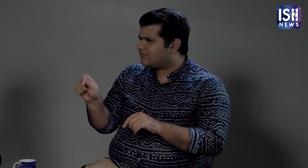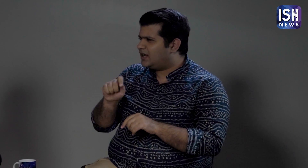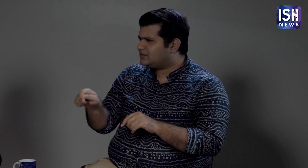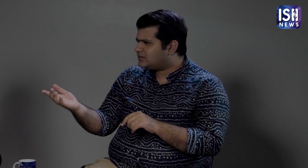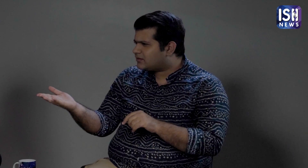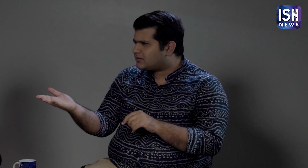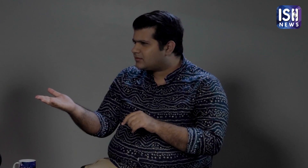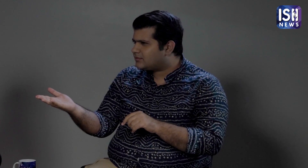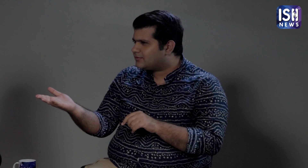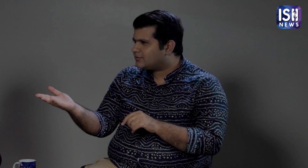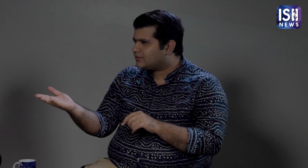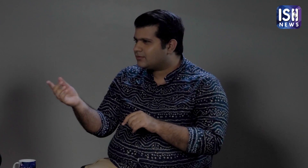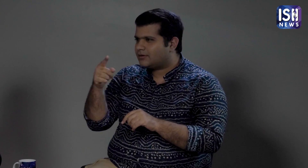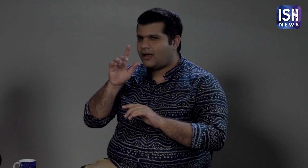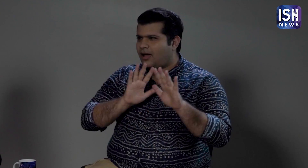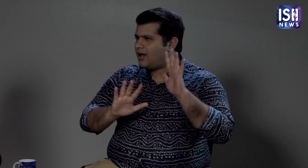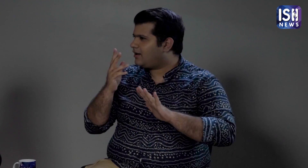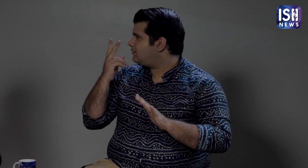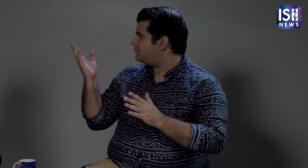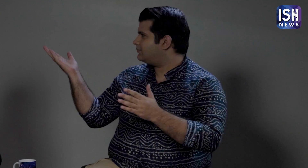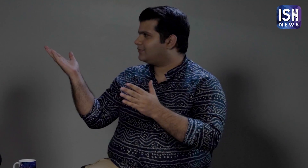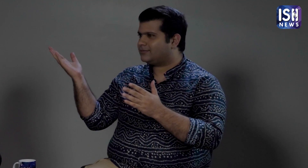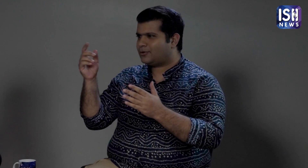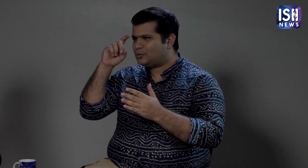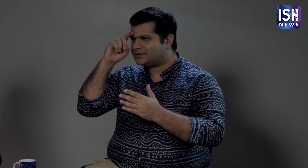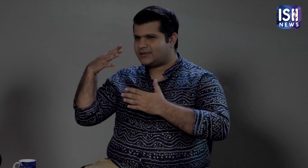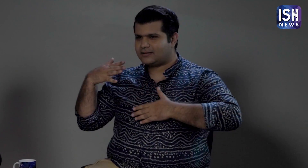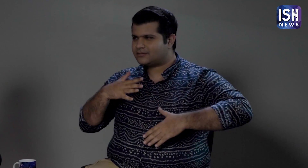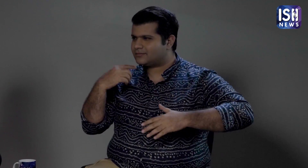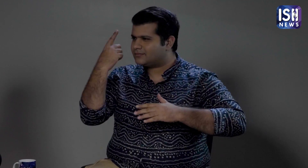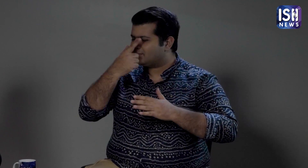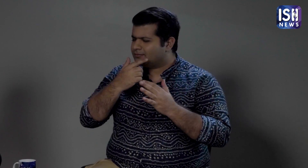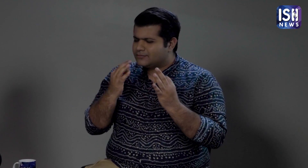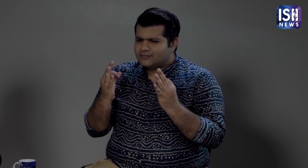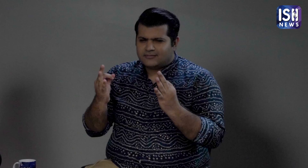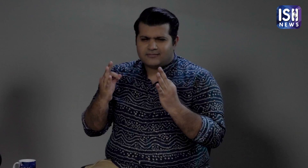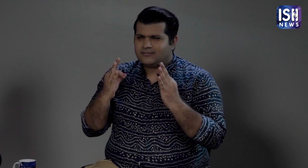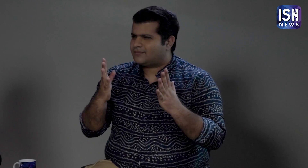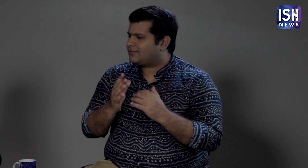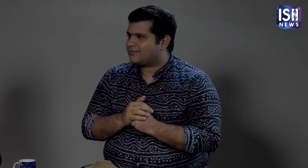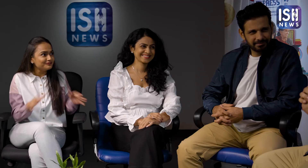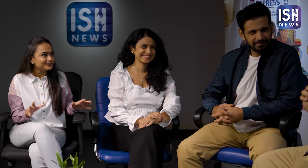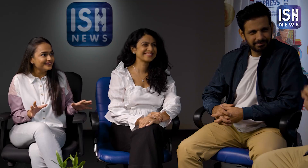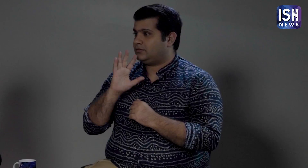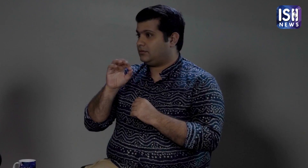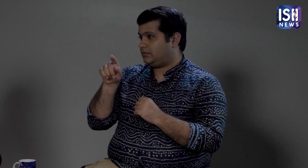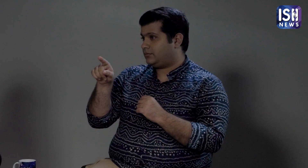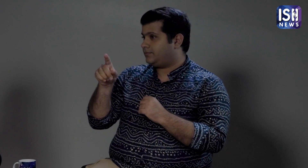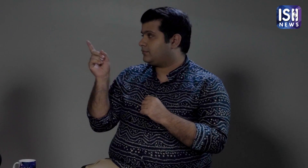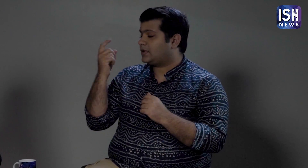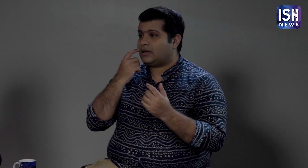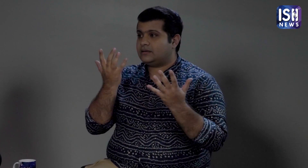रहे थे, तो मैंने देखा मतलब एक फैशनेबल मॉडर्न लेडी है, बट वहाँ पे गुजराती साड़ी में एकदम